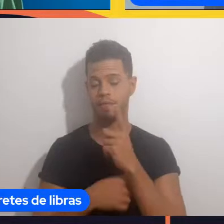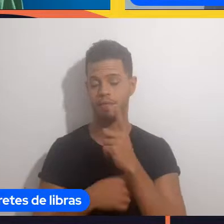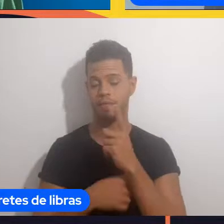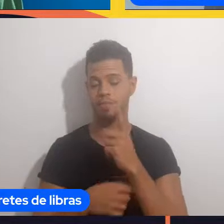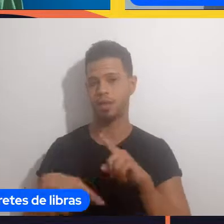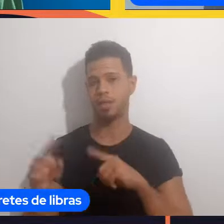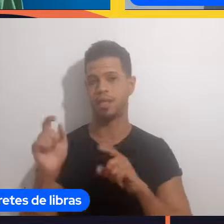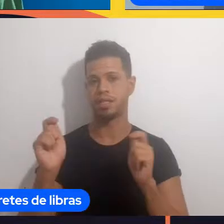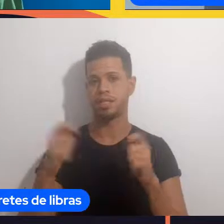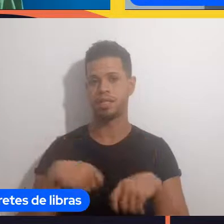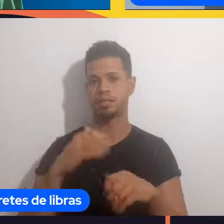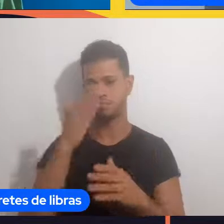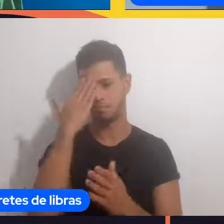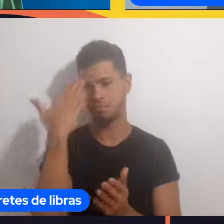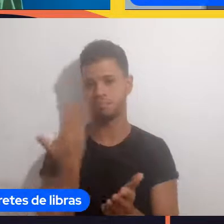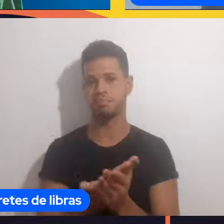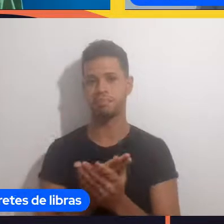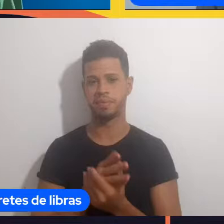confiança.